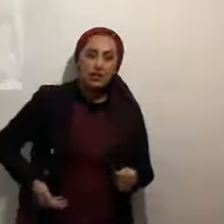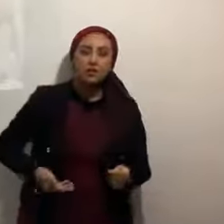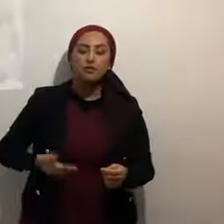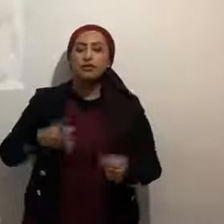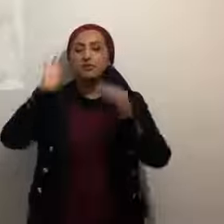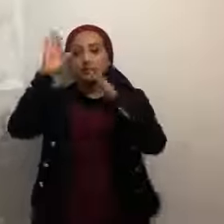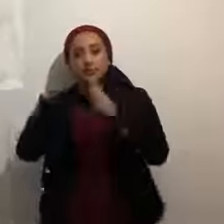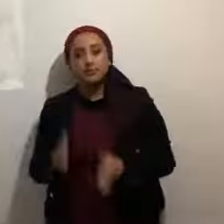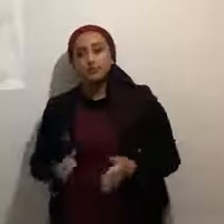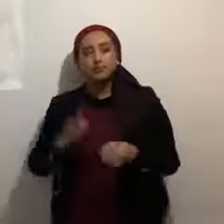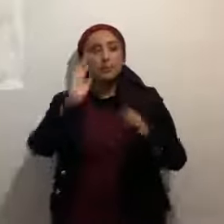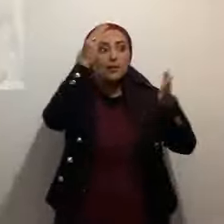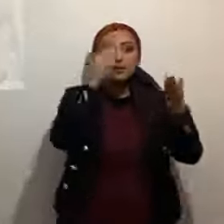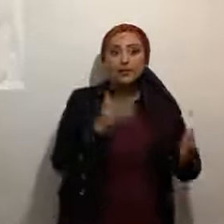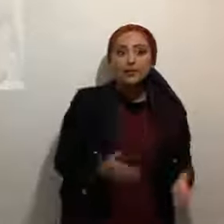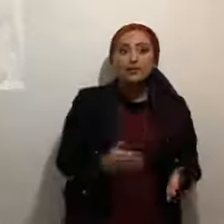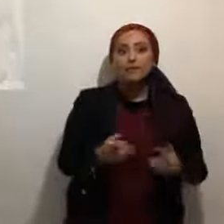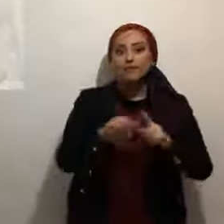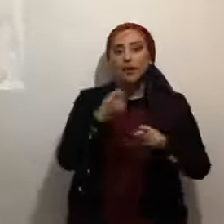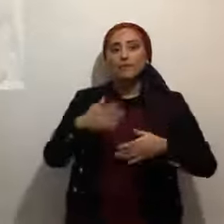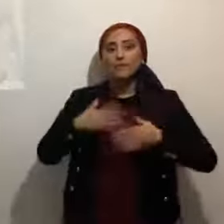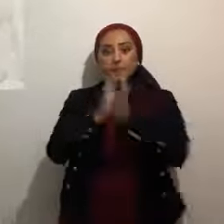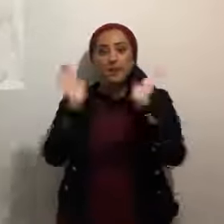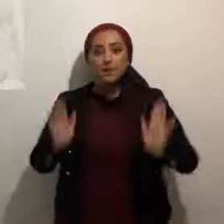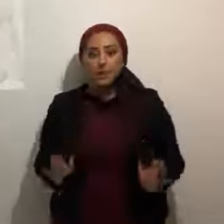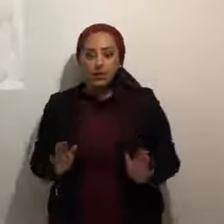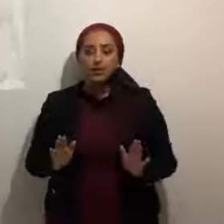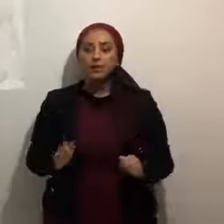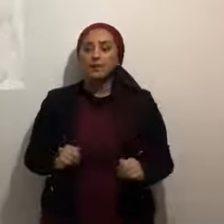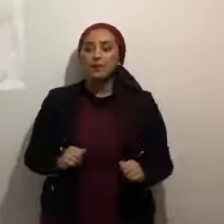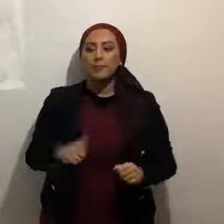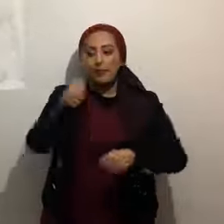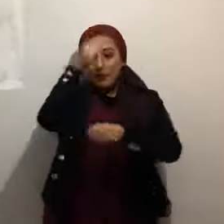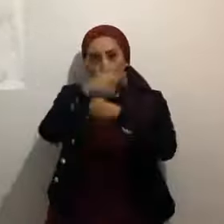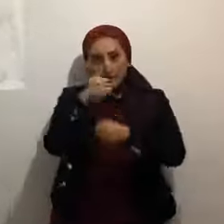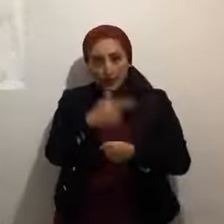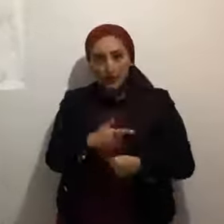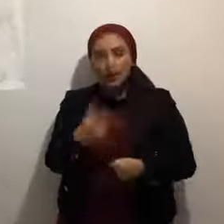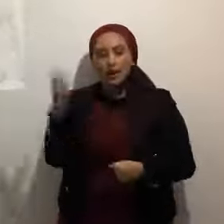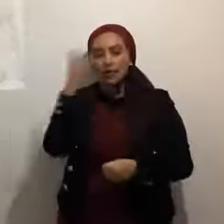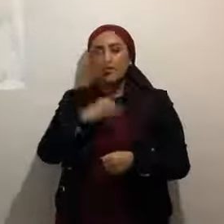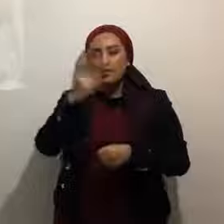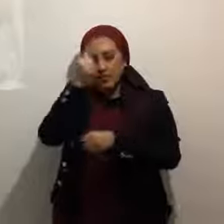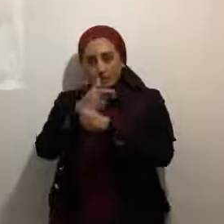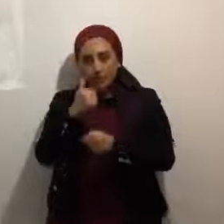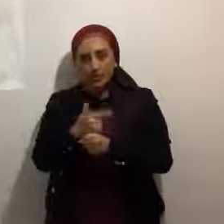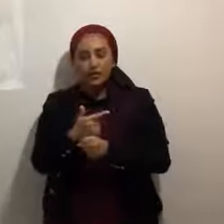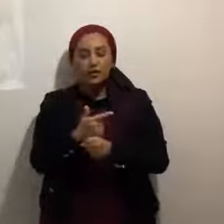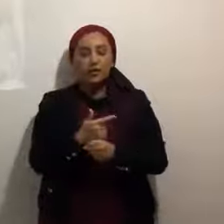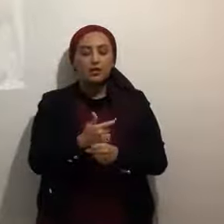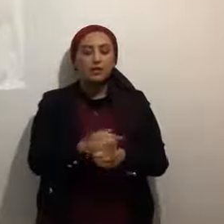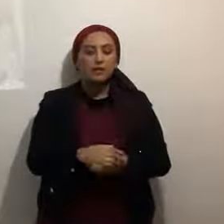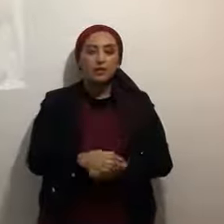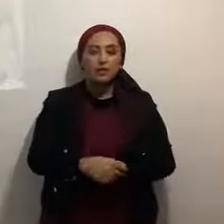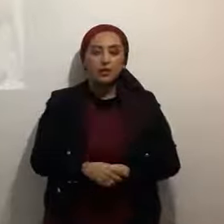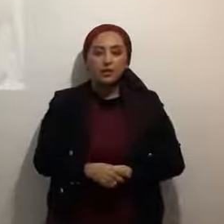los pastores, los ancianos de gozo y paz, los hermanos y hermanas preciosas y preciosos en eterno Yahshua Mashiach de gozo y paz,